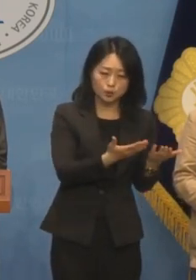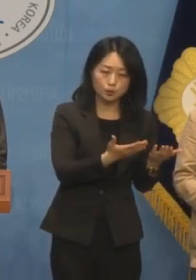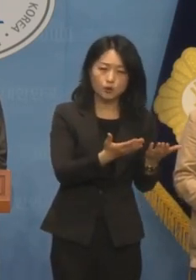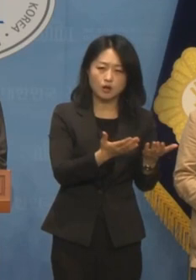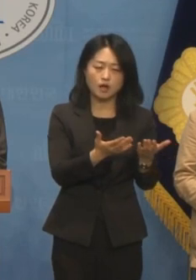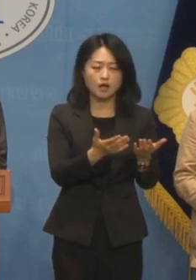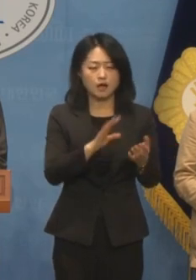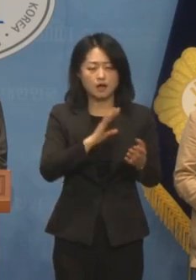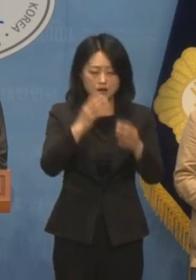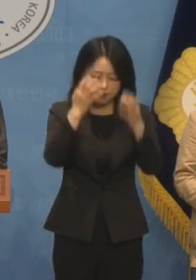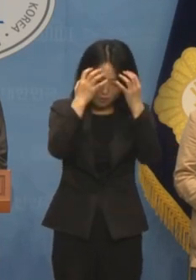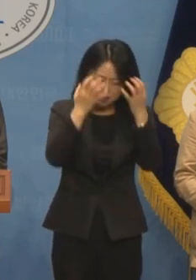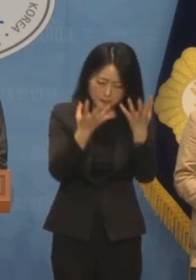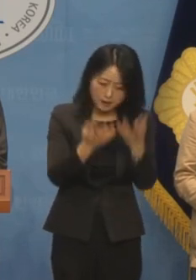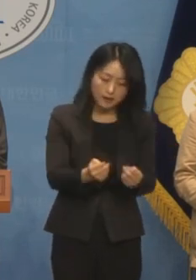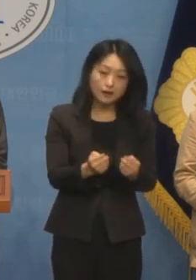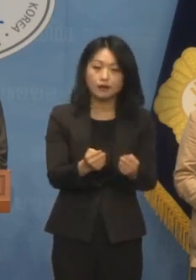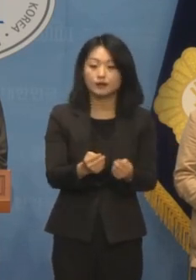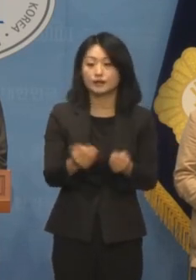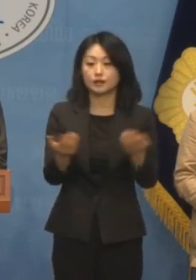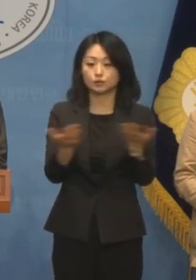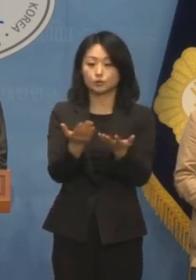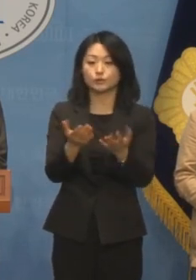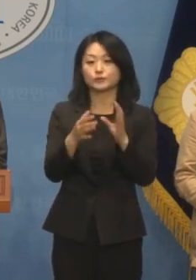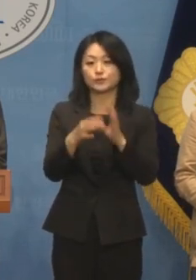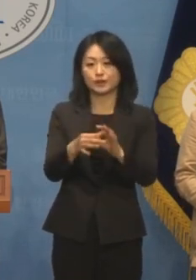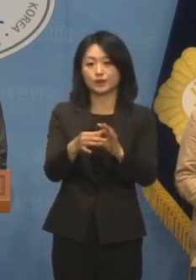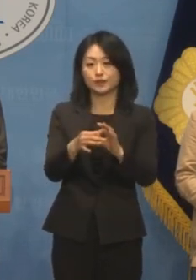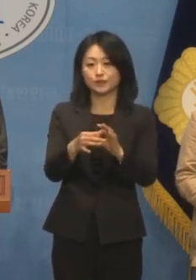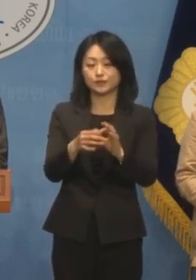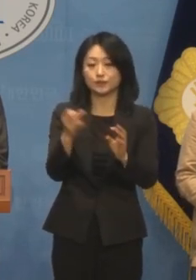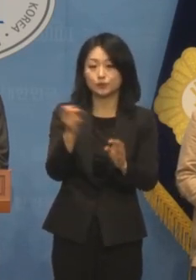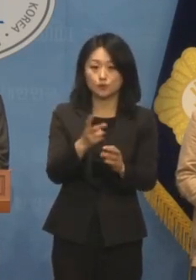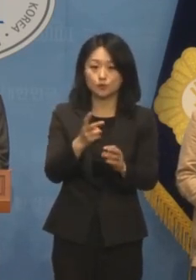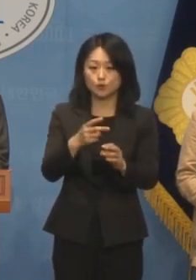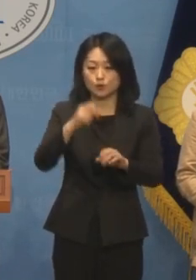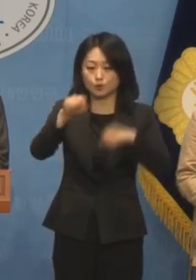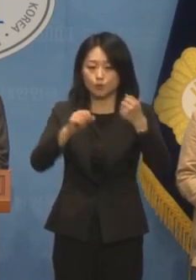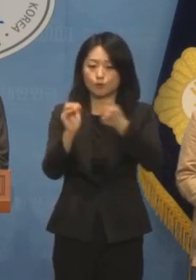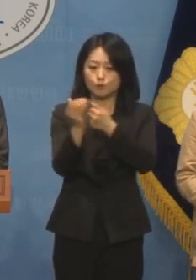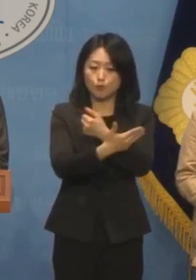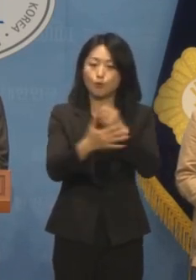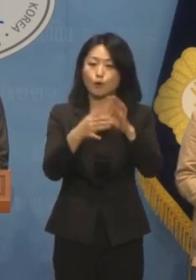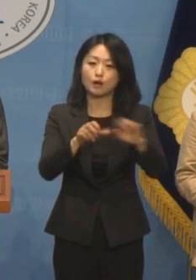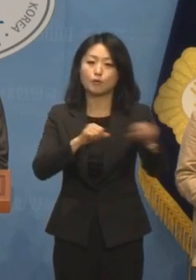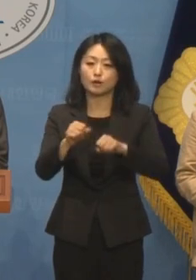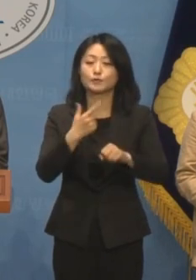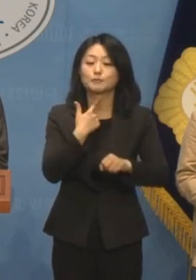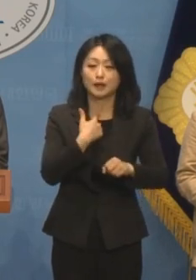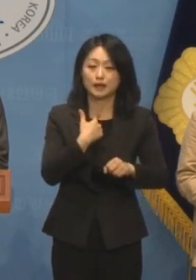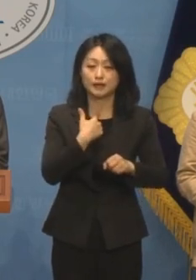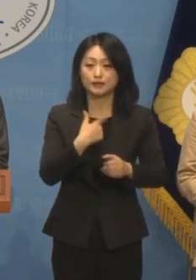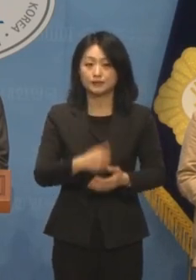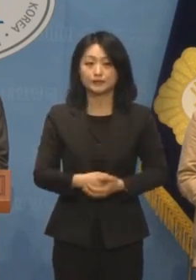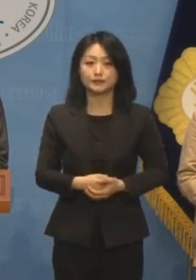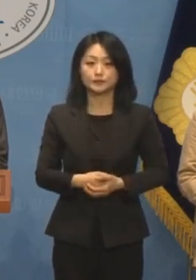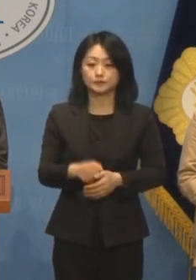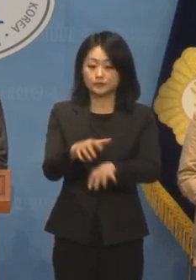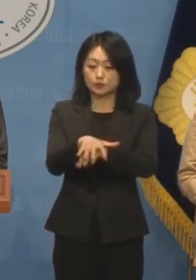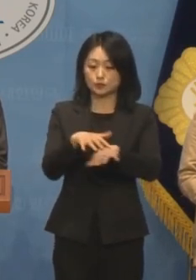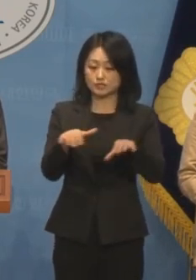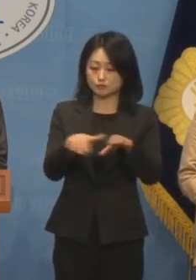조건에서 노동권 운동 하나만을 보고 버텨왔습니다. 활동가들이 없는 시간을 쪼개 조직